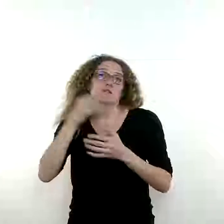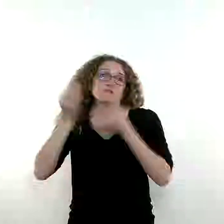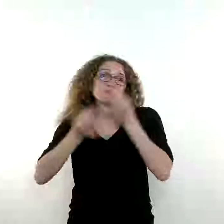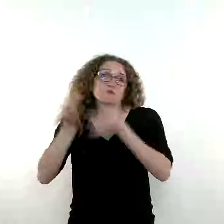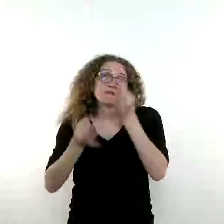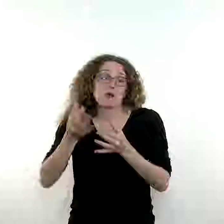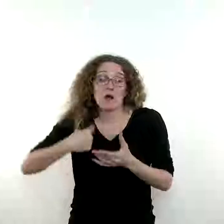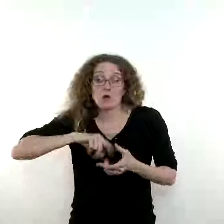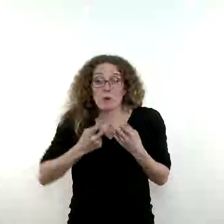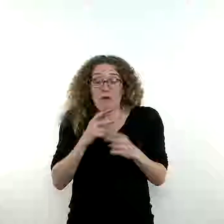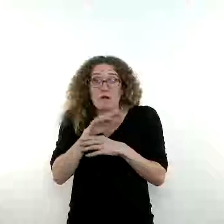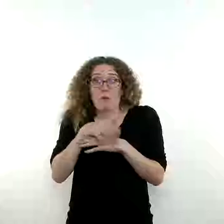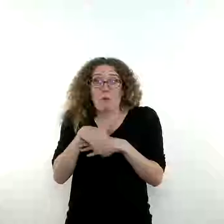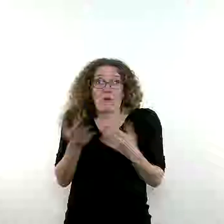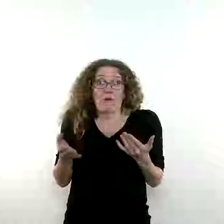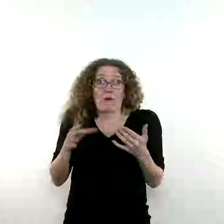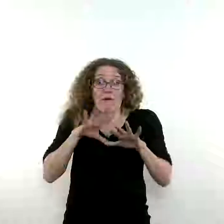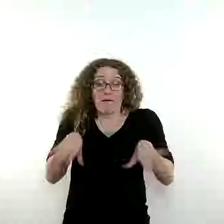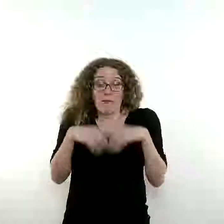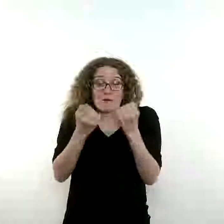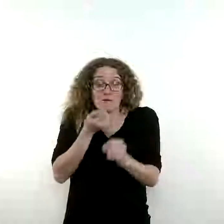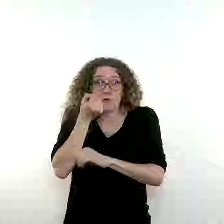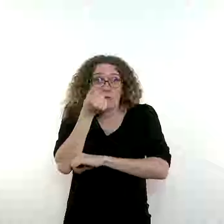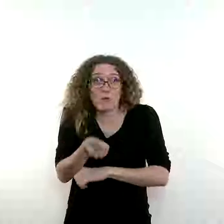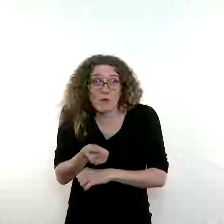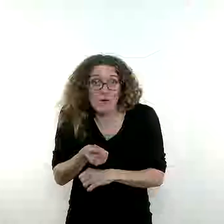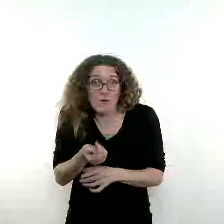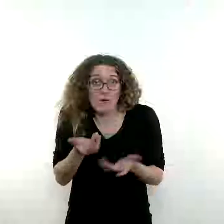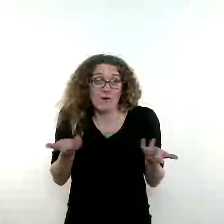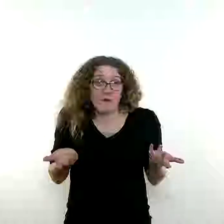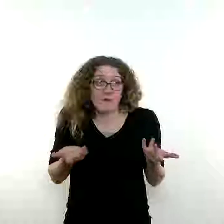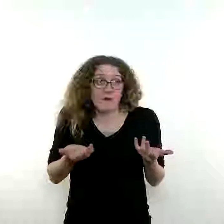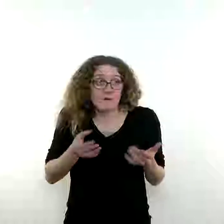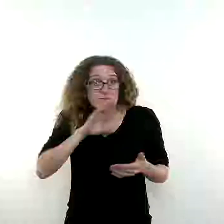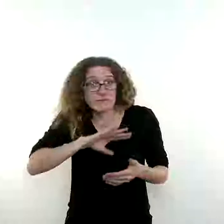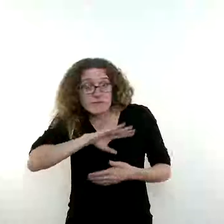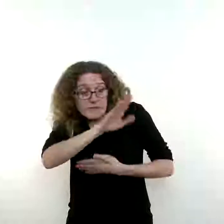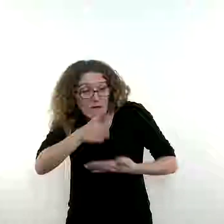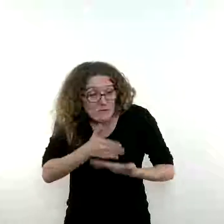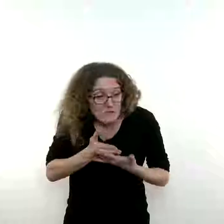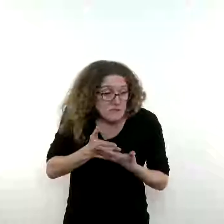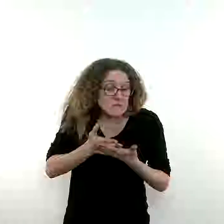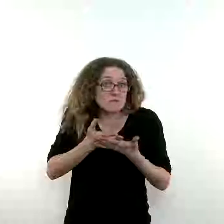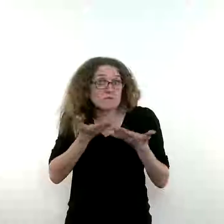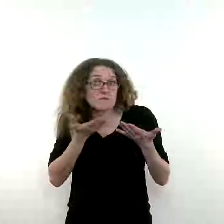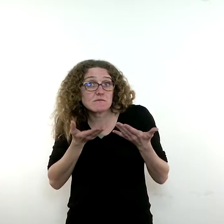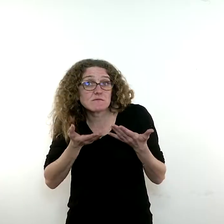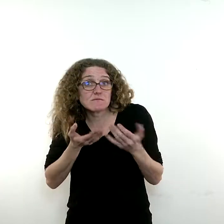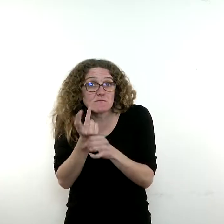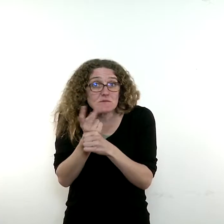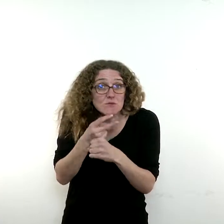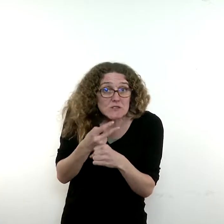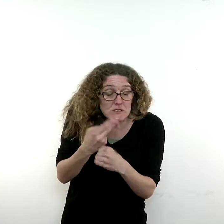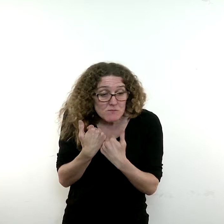fait ce qu'elle peut dans le cadre de ses compétences, dans le cadre du quotidien. Elle se met à disposition, des outils qui lui